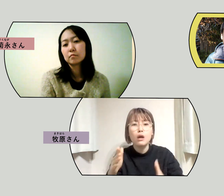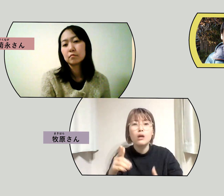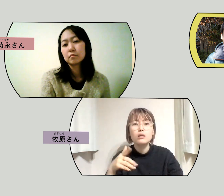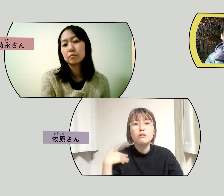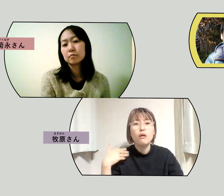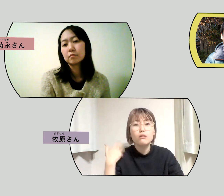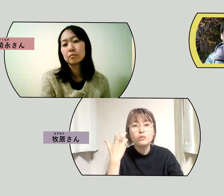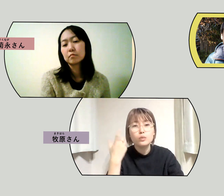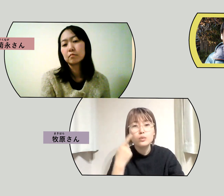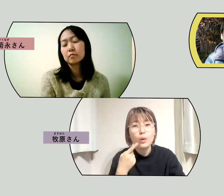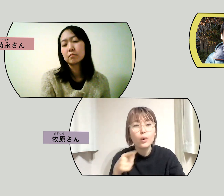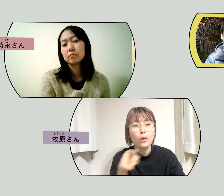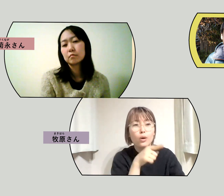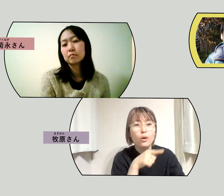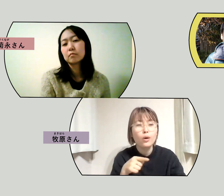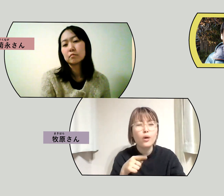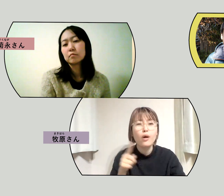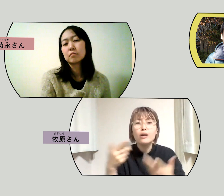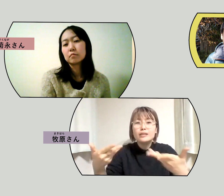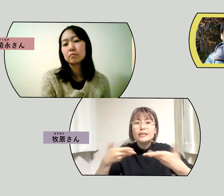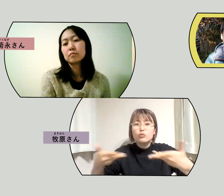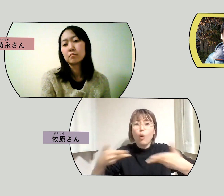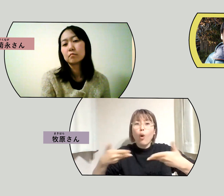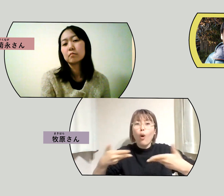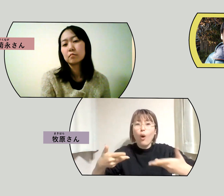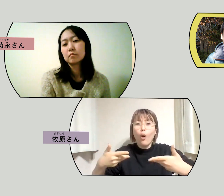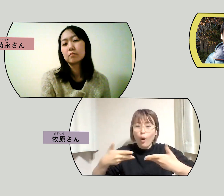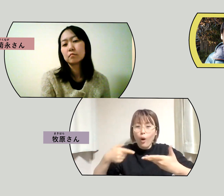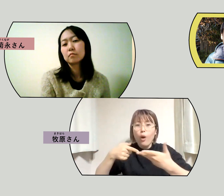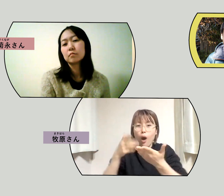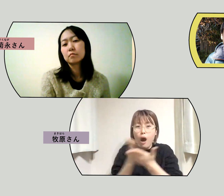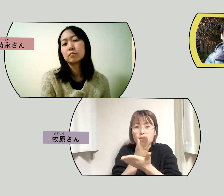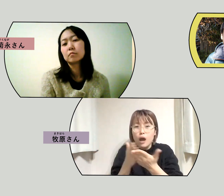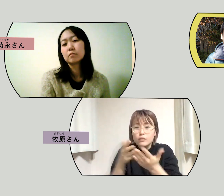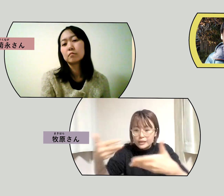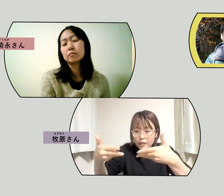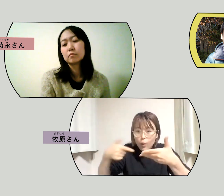の存在がない世界になっているんじゃないか